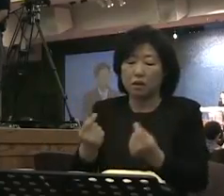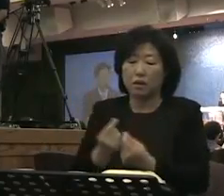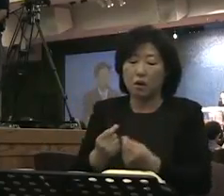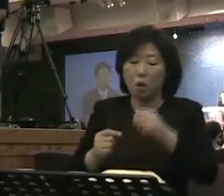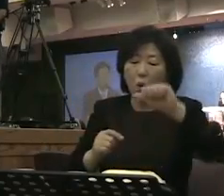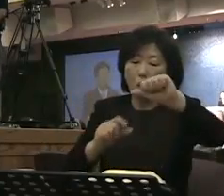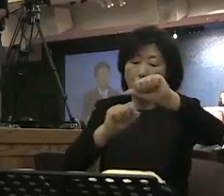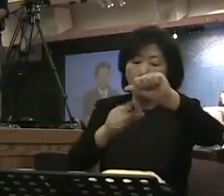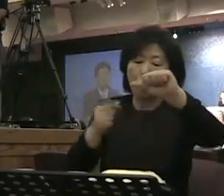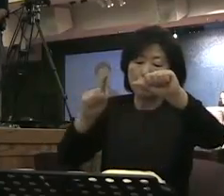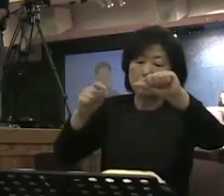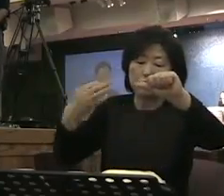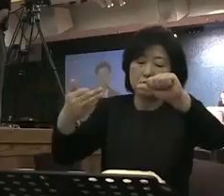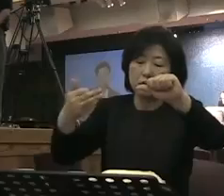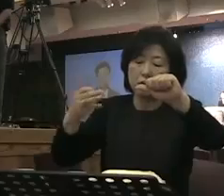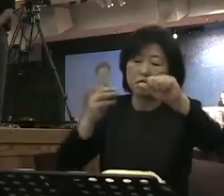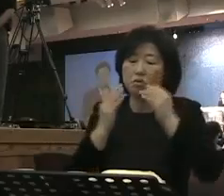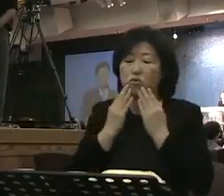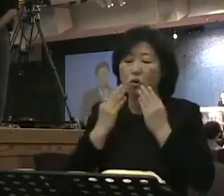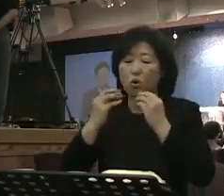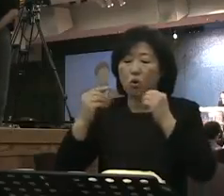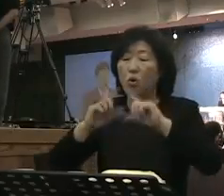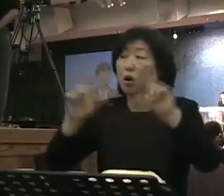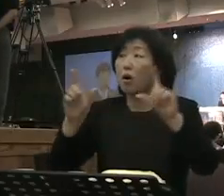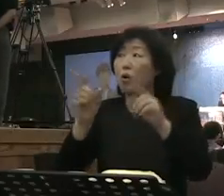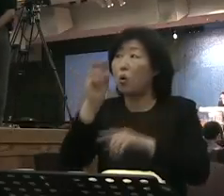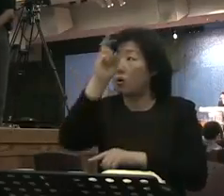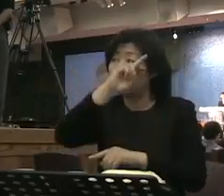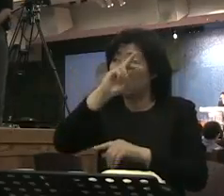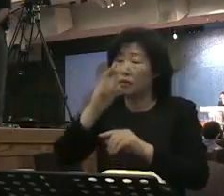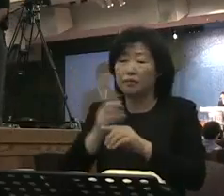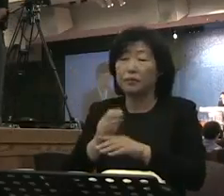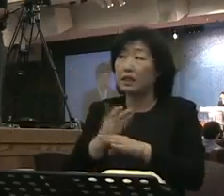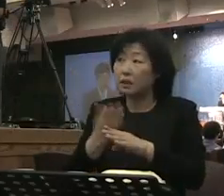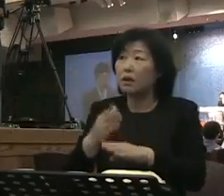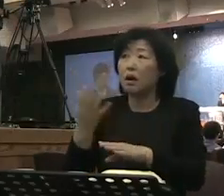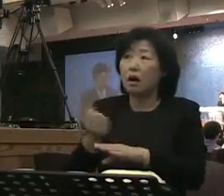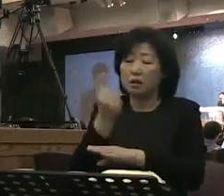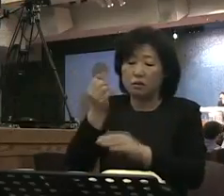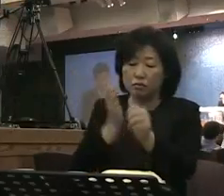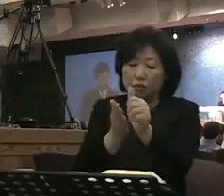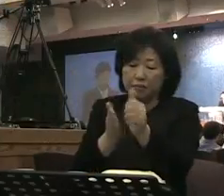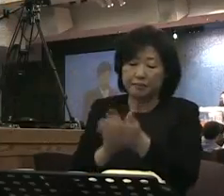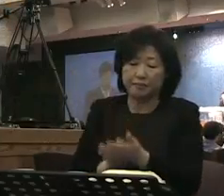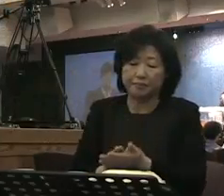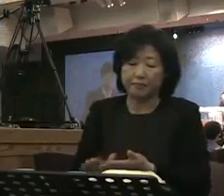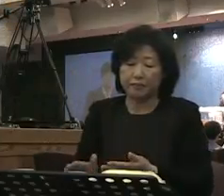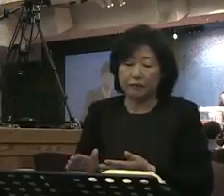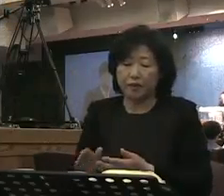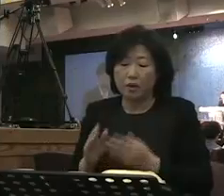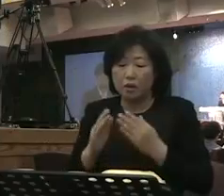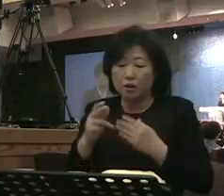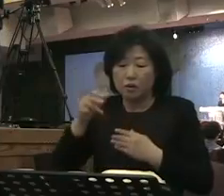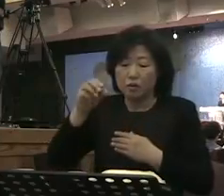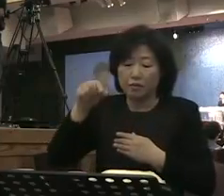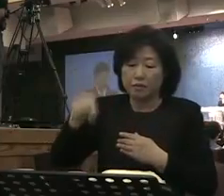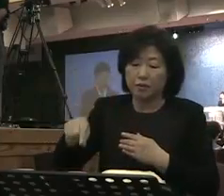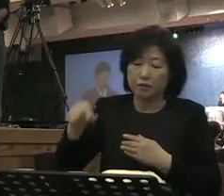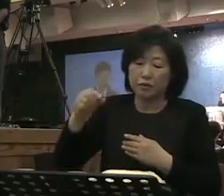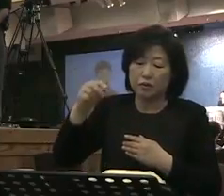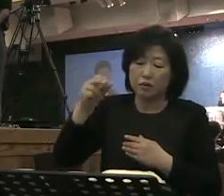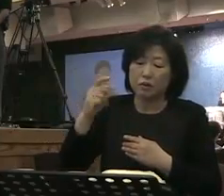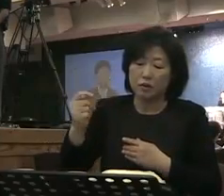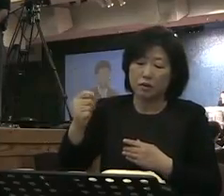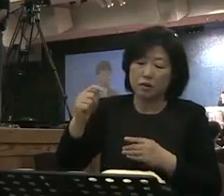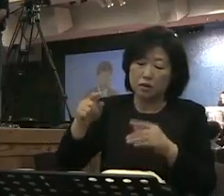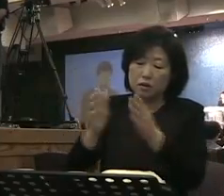13일 토요일 오전 오후 시간 깨어나 주시면 감사하겠습니다. 이번 토요일 큐티 훈련학교